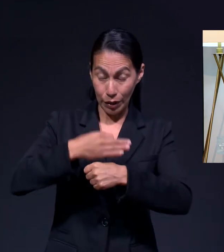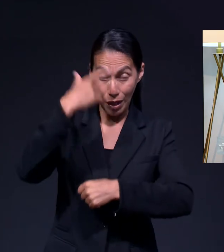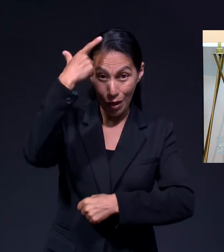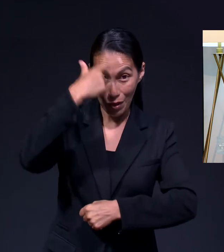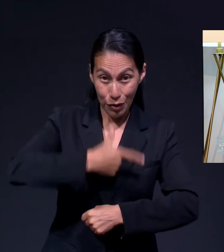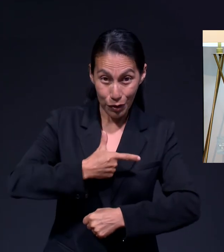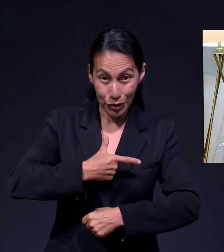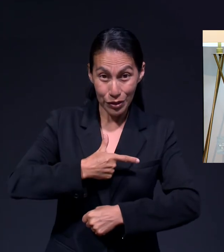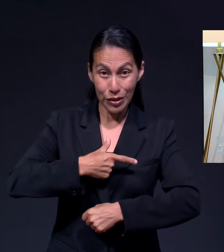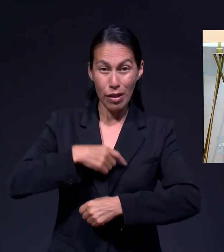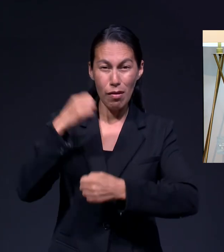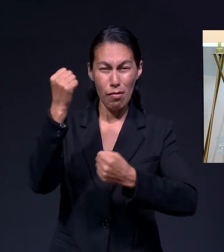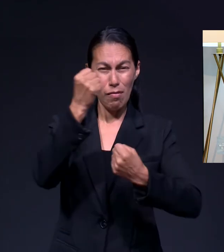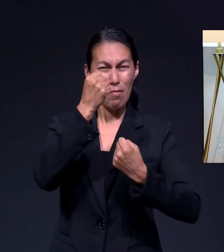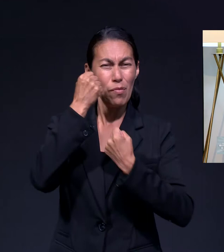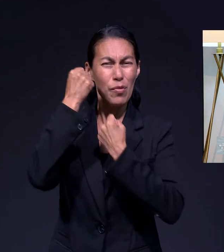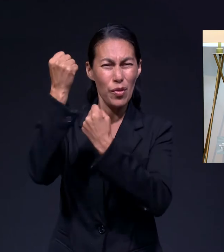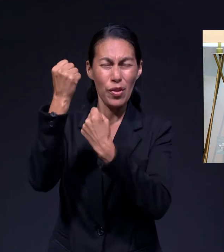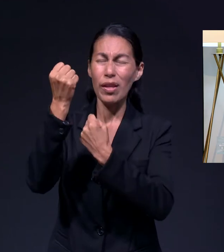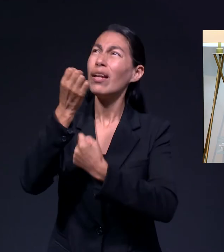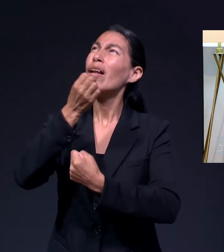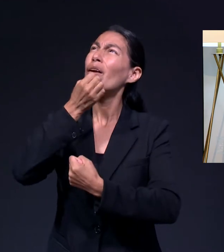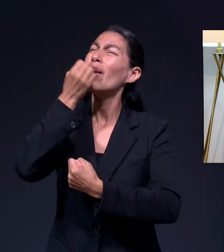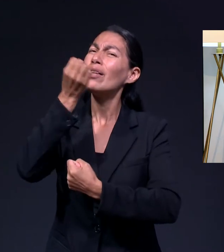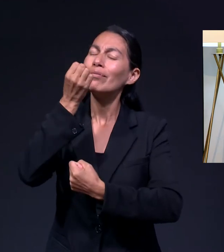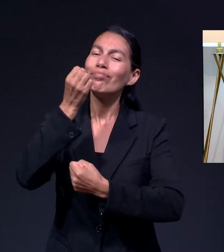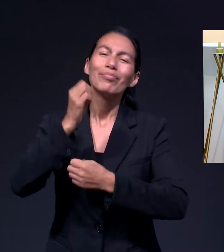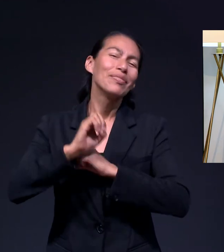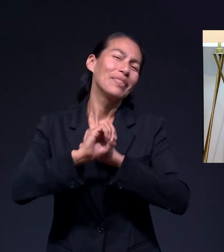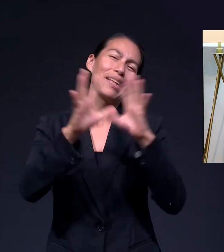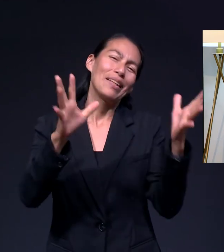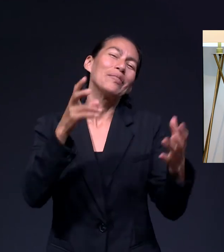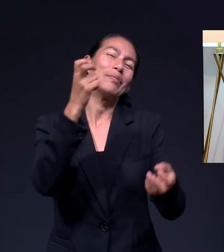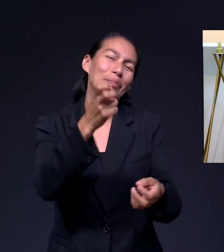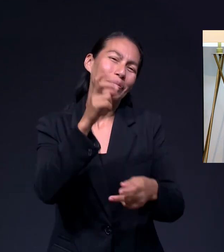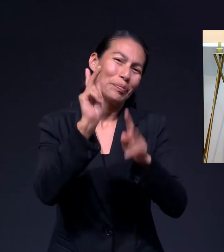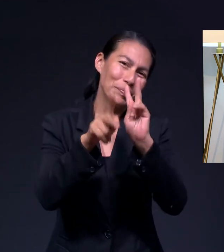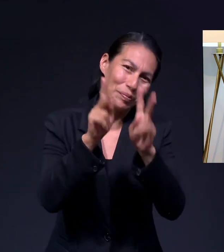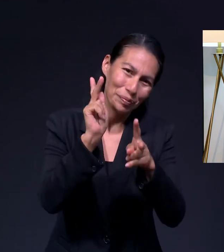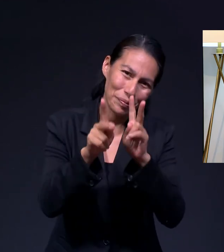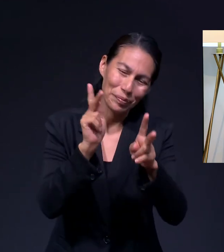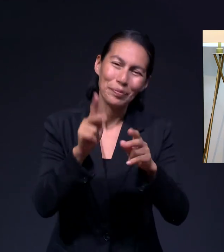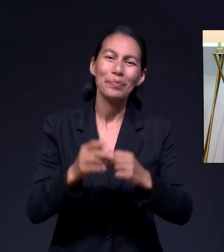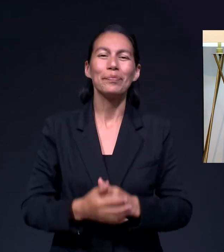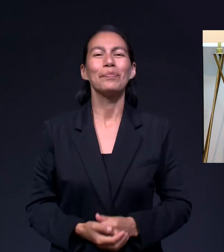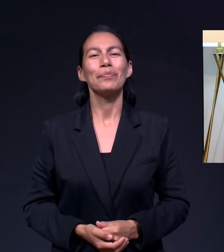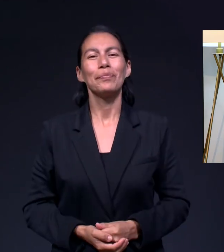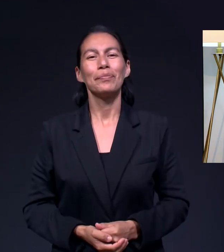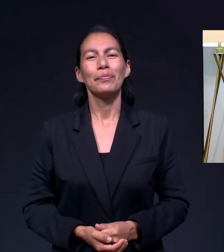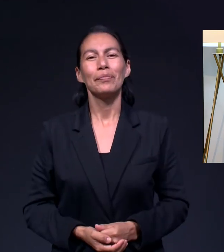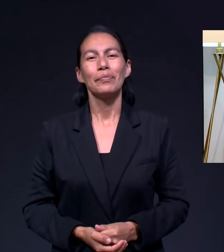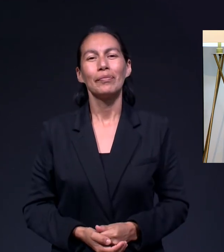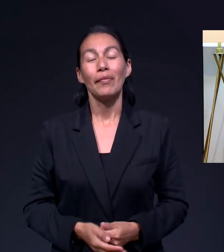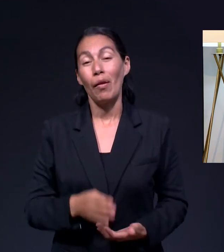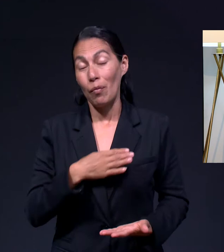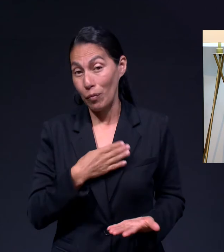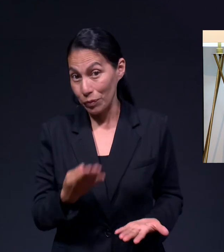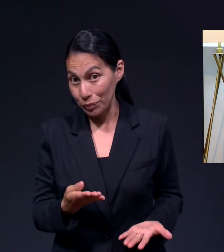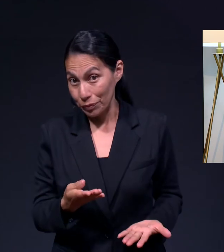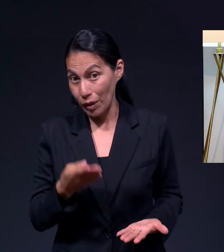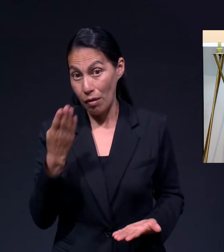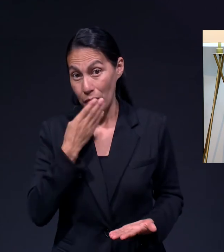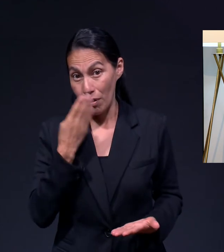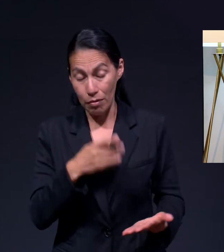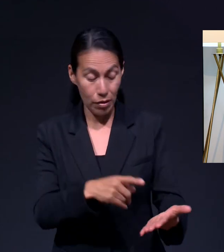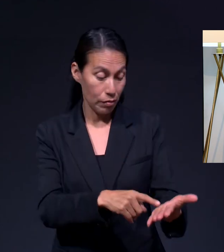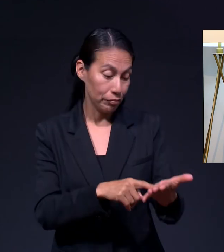desde luego esta noche vamos a platicar sobre el poder de la oración y bueno